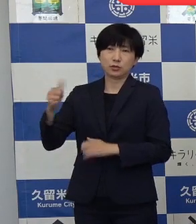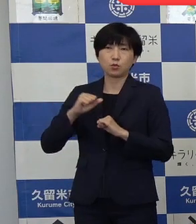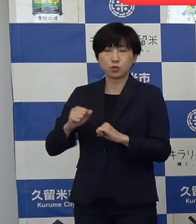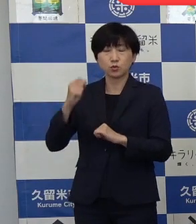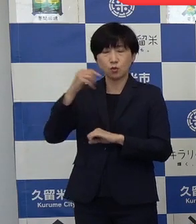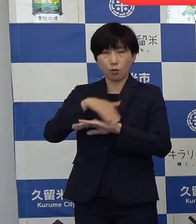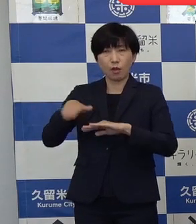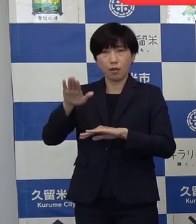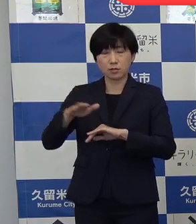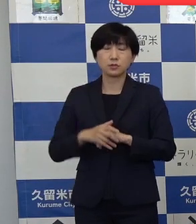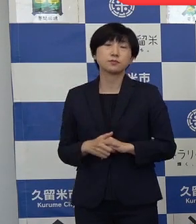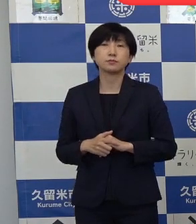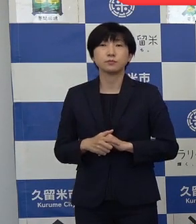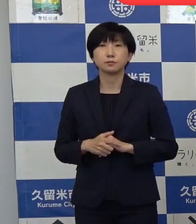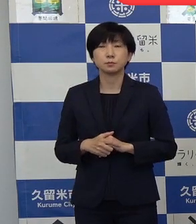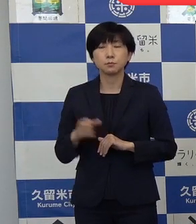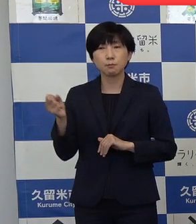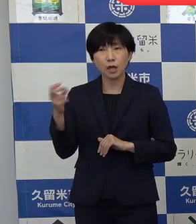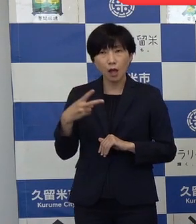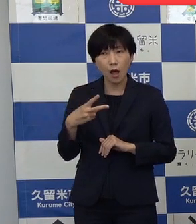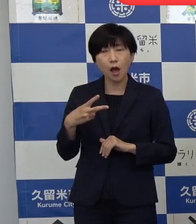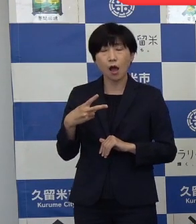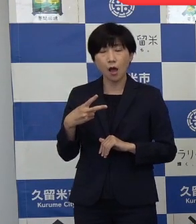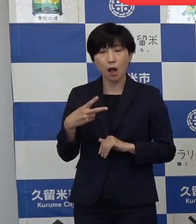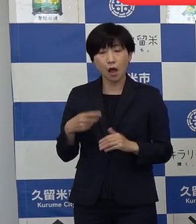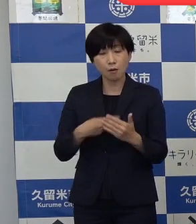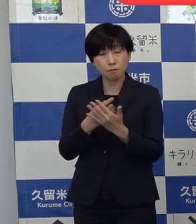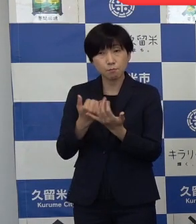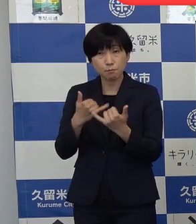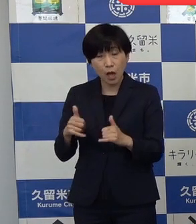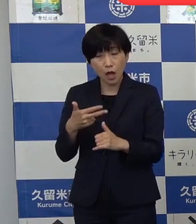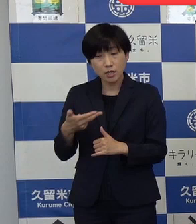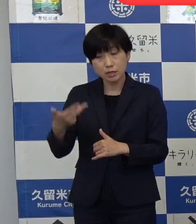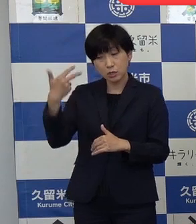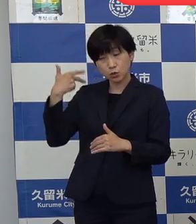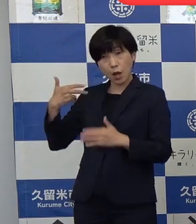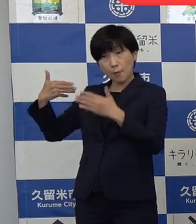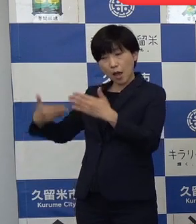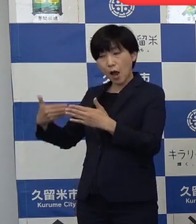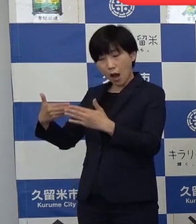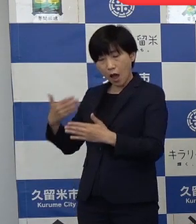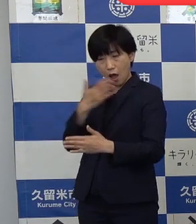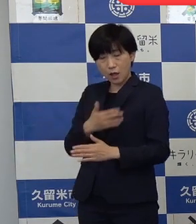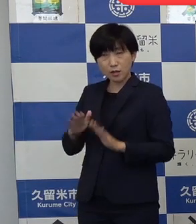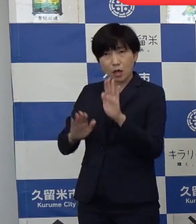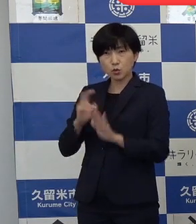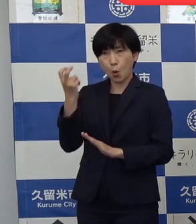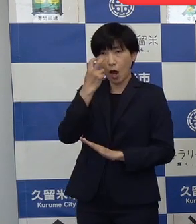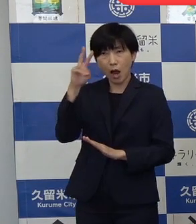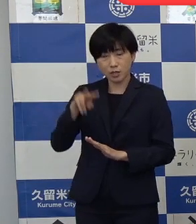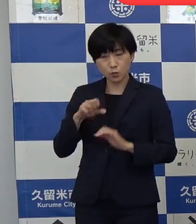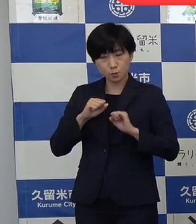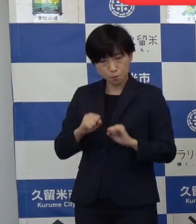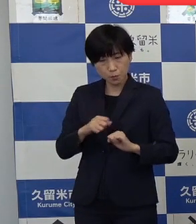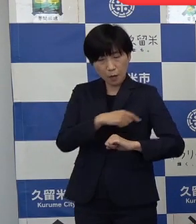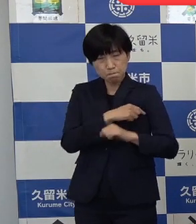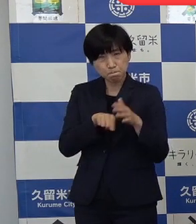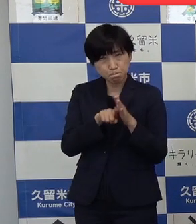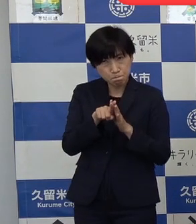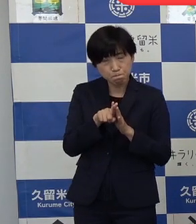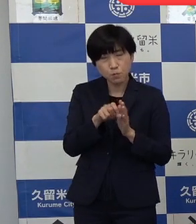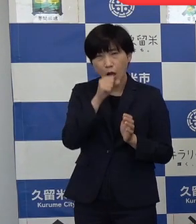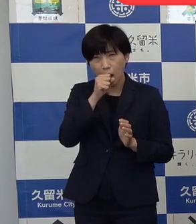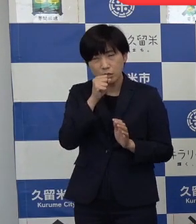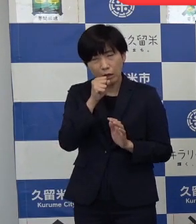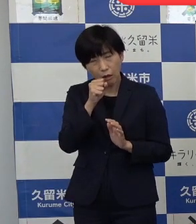ています。また出場者は1週間前から体調管理の記録や発熱や風邪等の